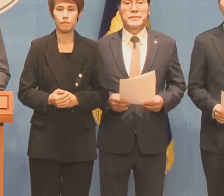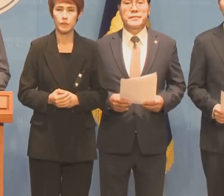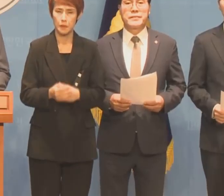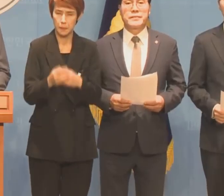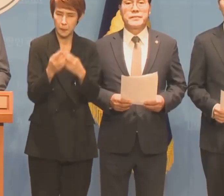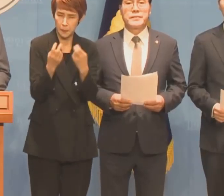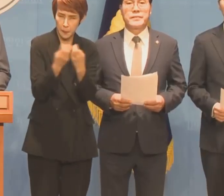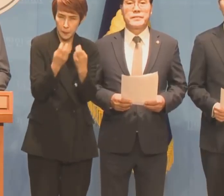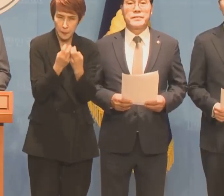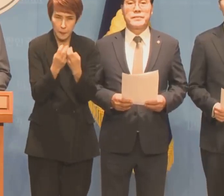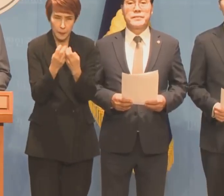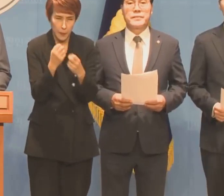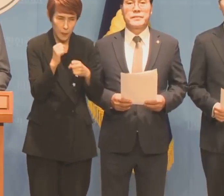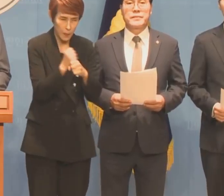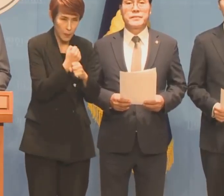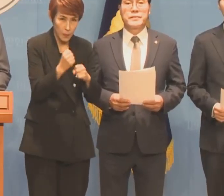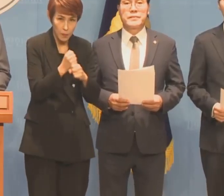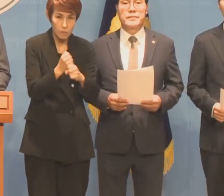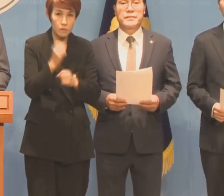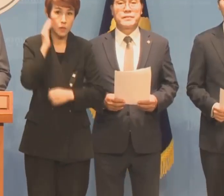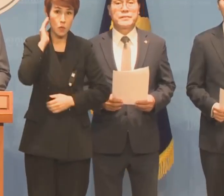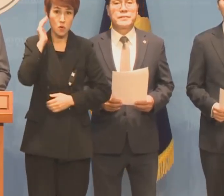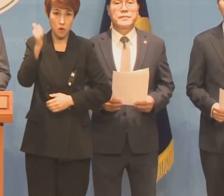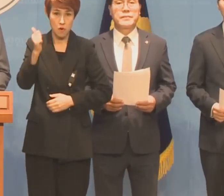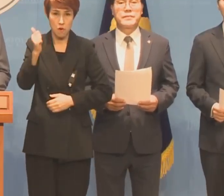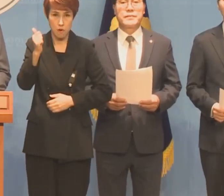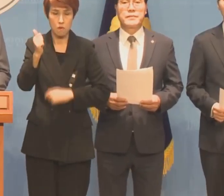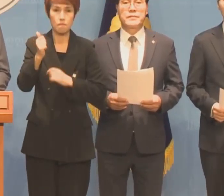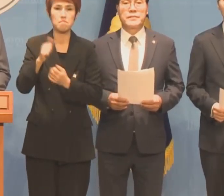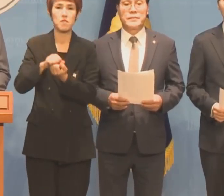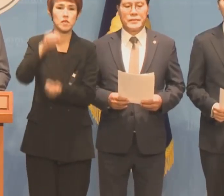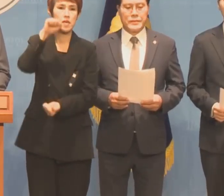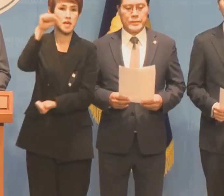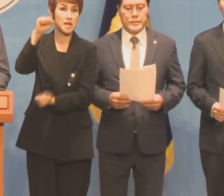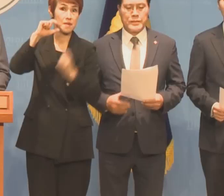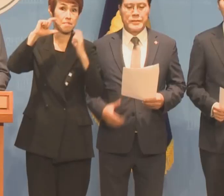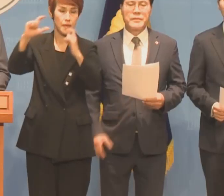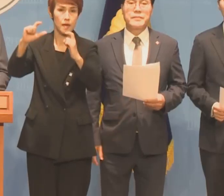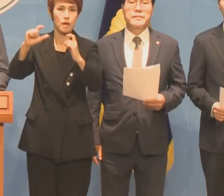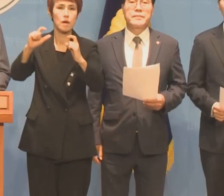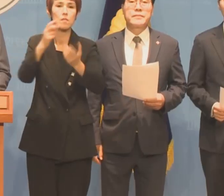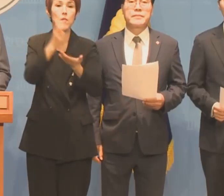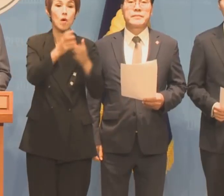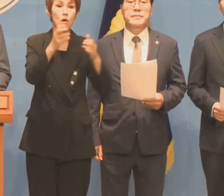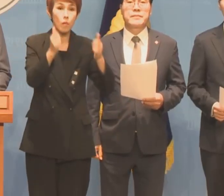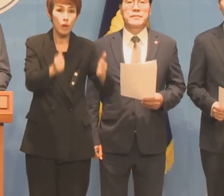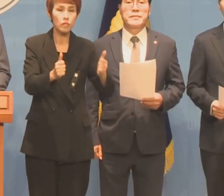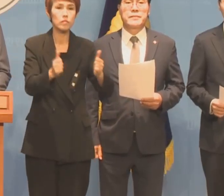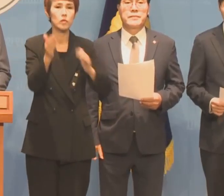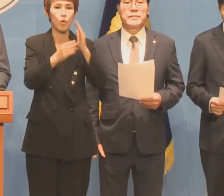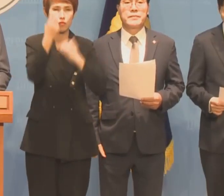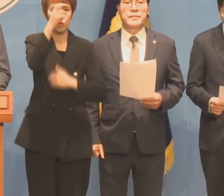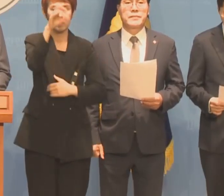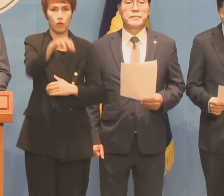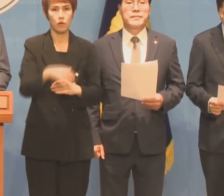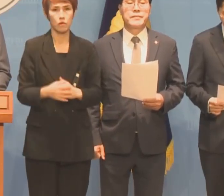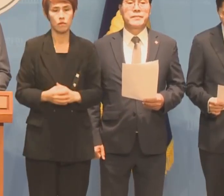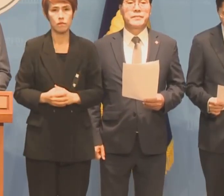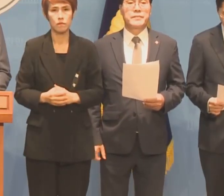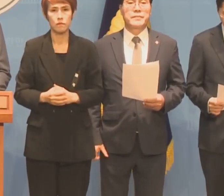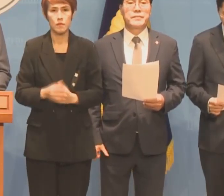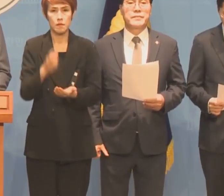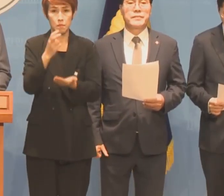편법과 꼼수로 대통령에 대한 불법적 영장 발부를 자행한 법원과 공수처, 대한민국 형사사법제도